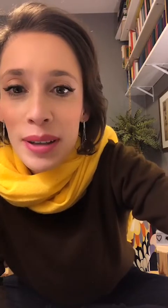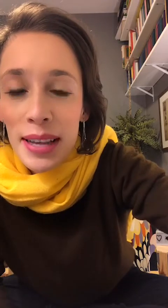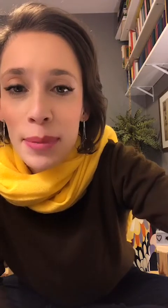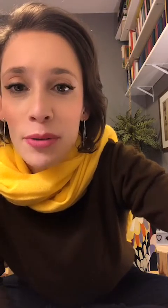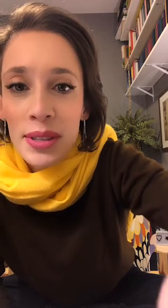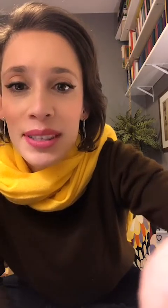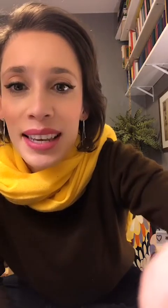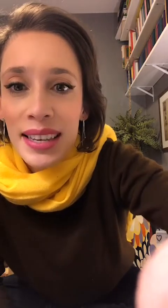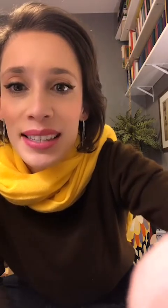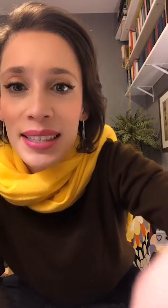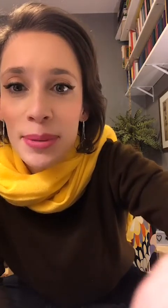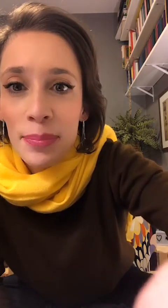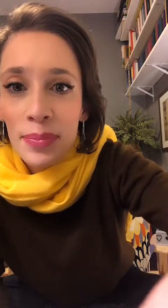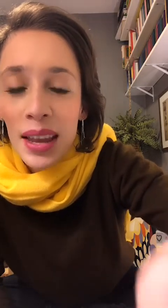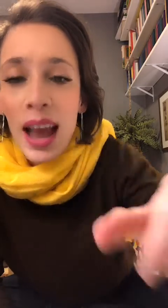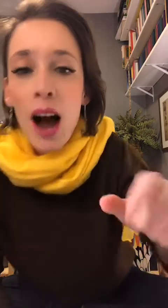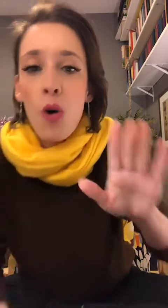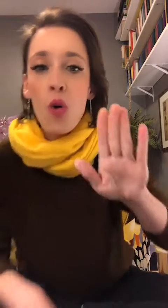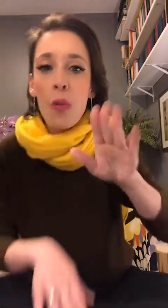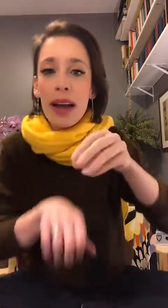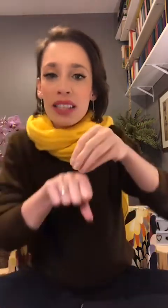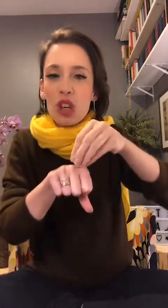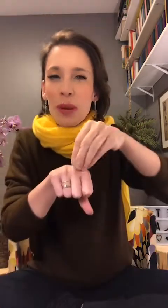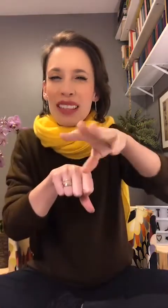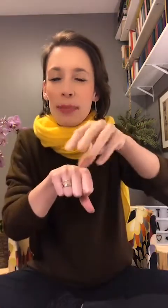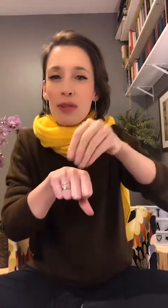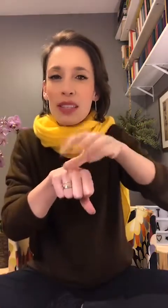Deixa eu passar para vocês